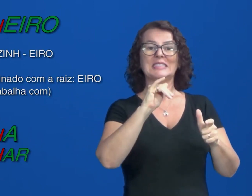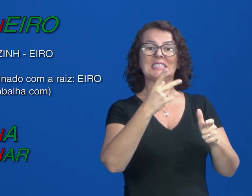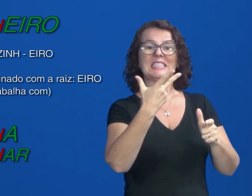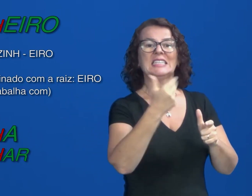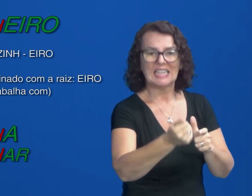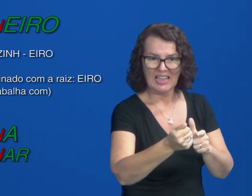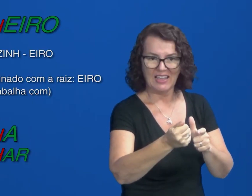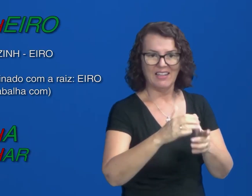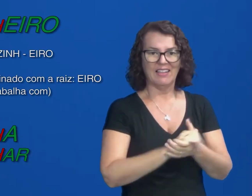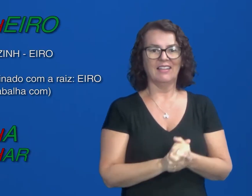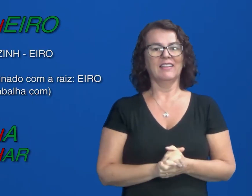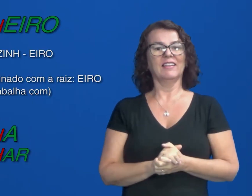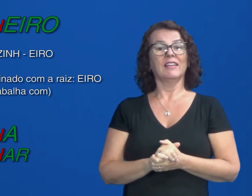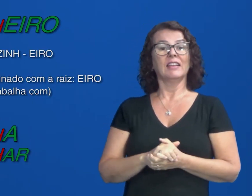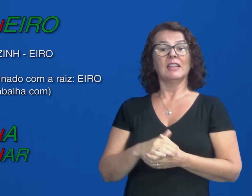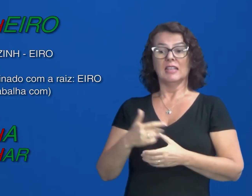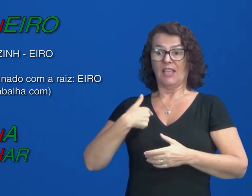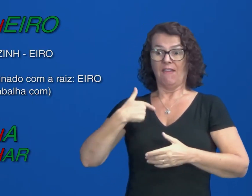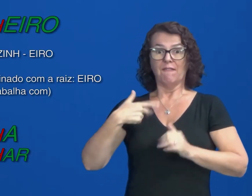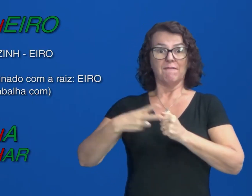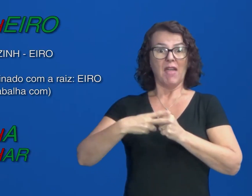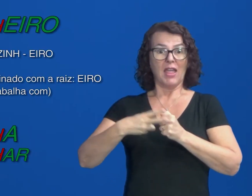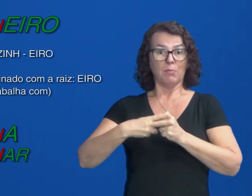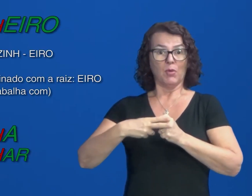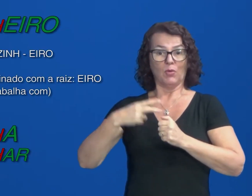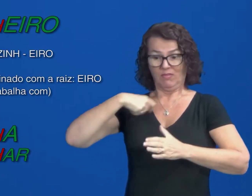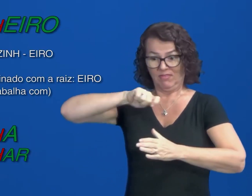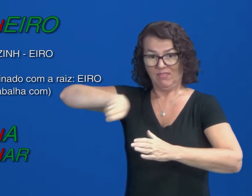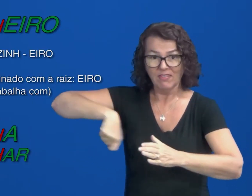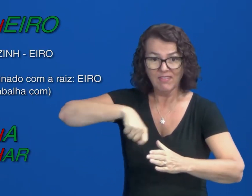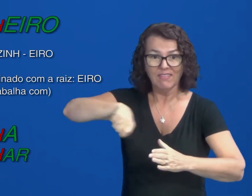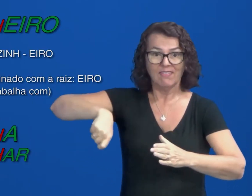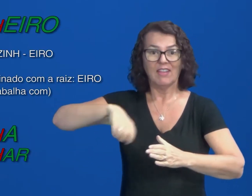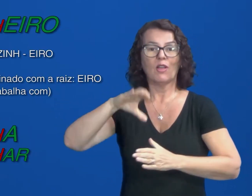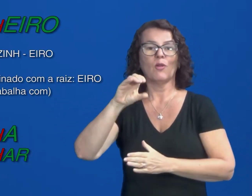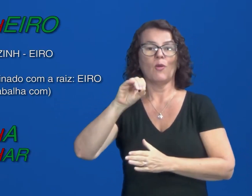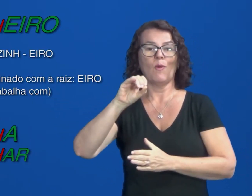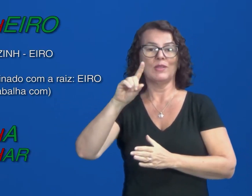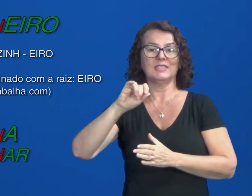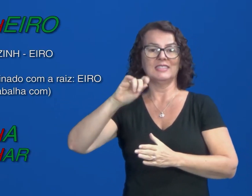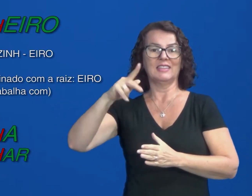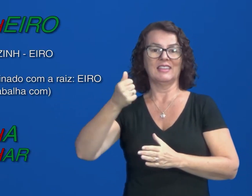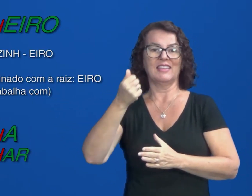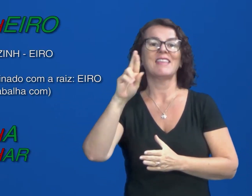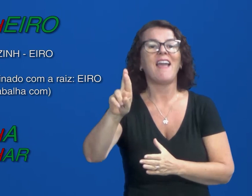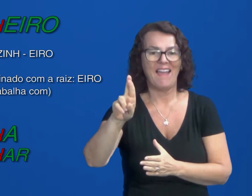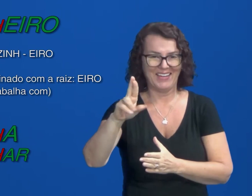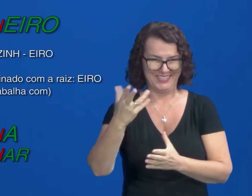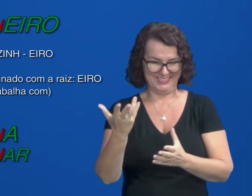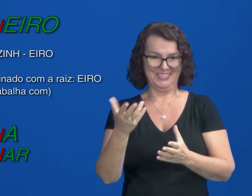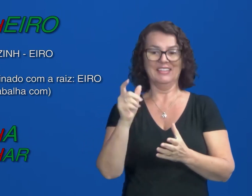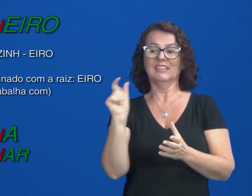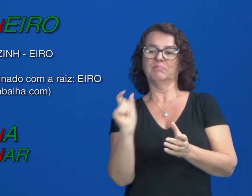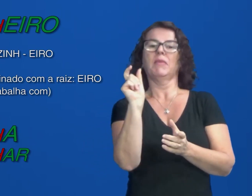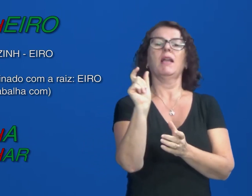O a tem o significado de local. E o ar tem o significado